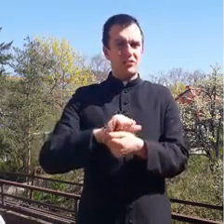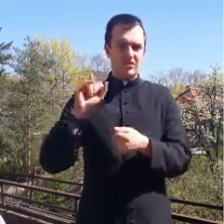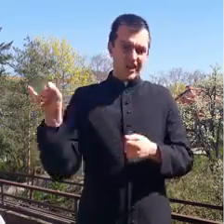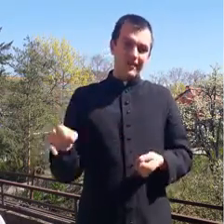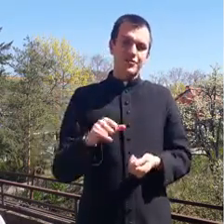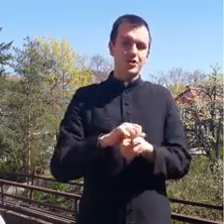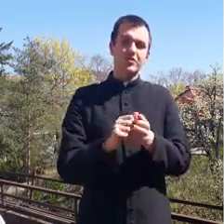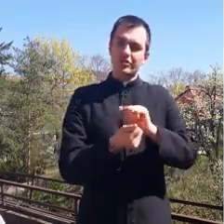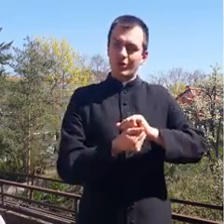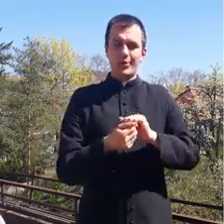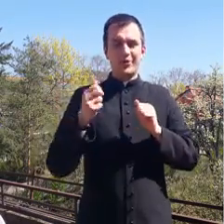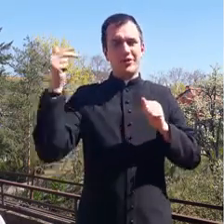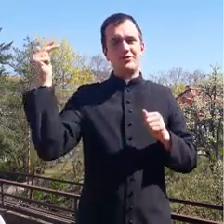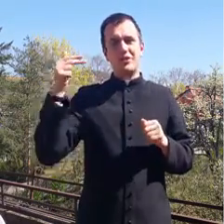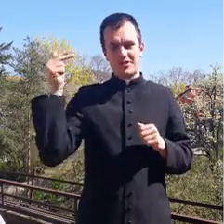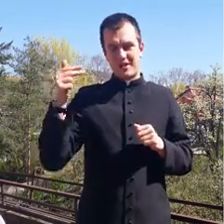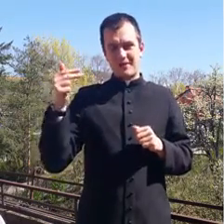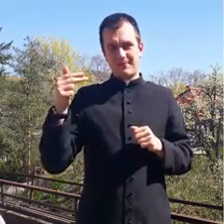zawsze są niedziela